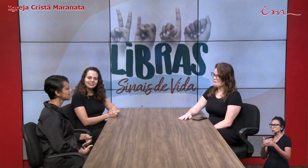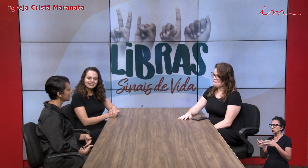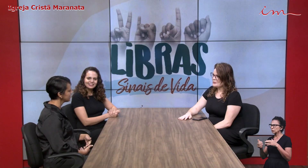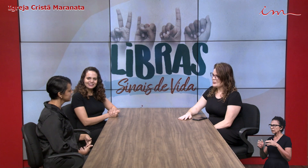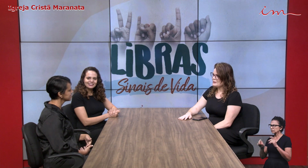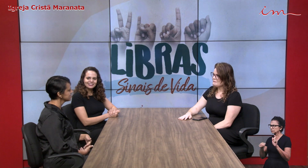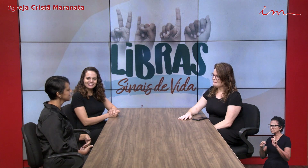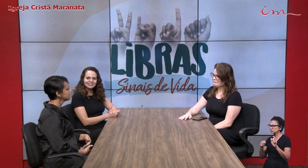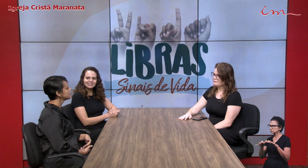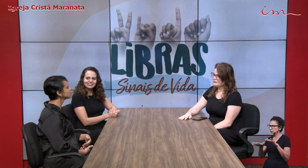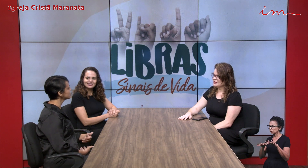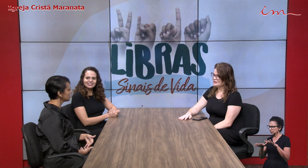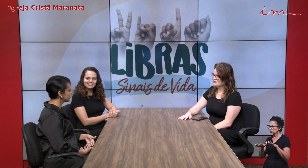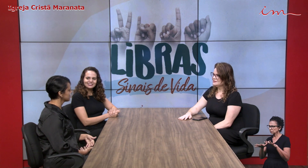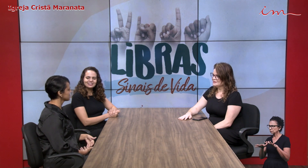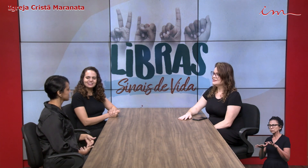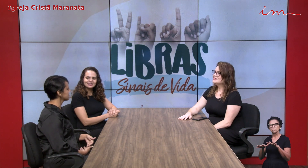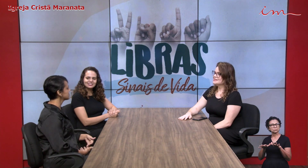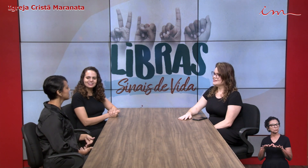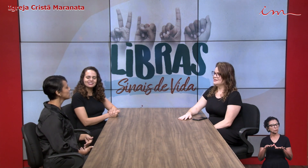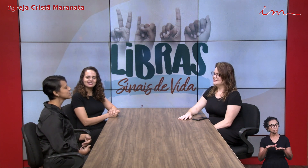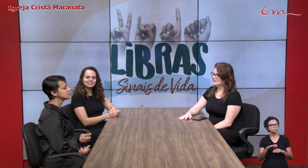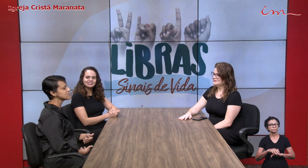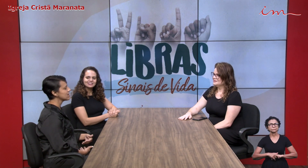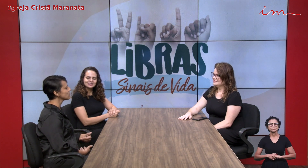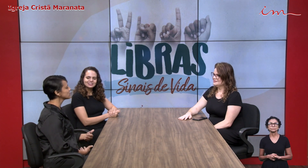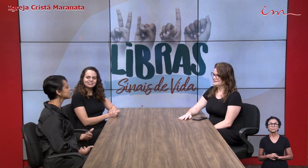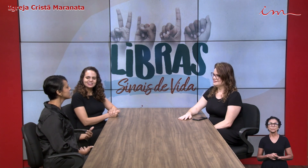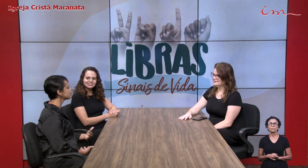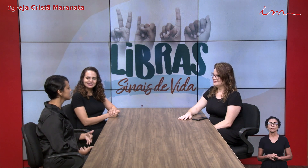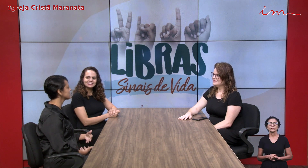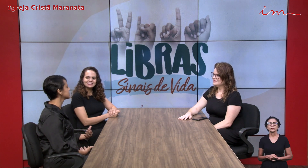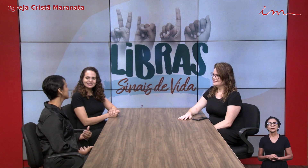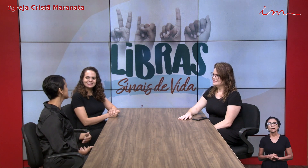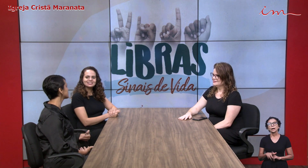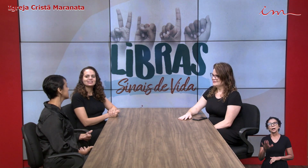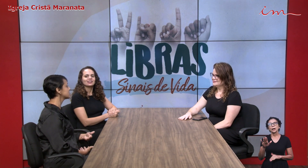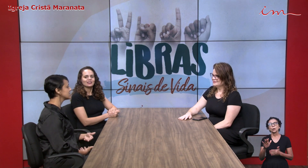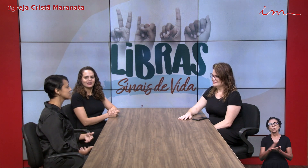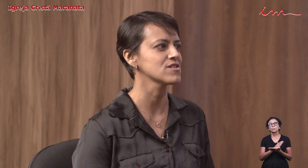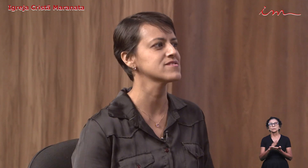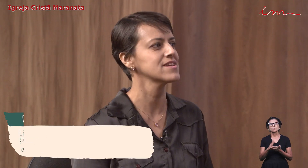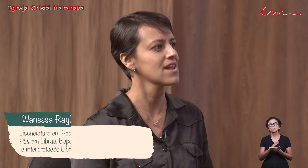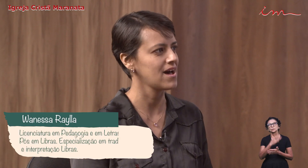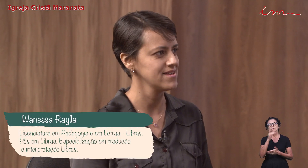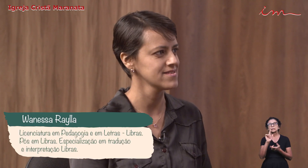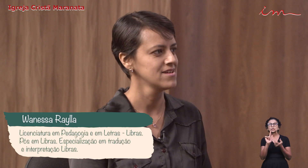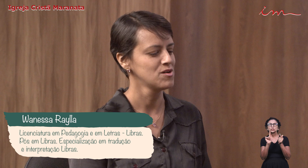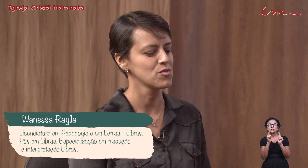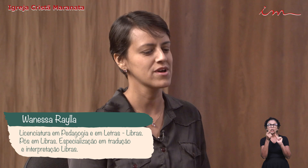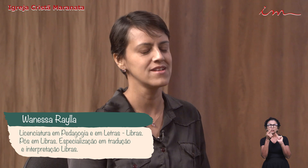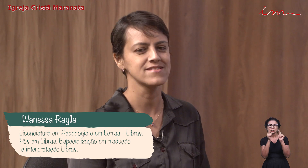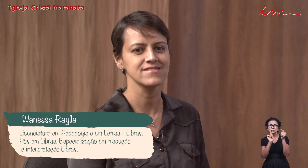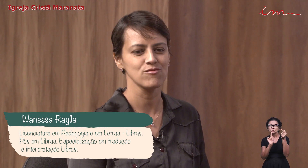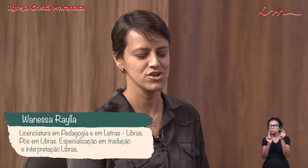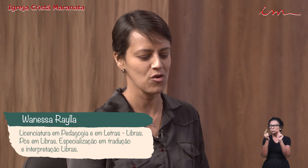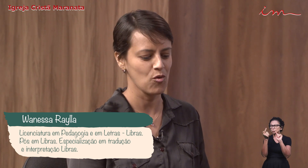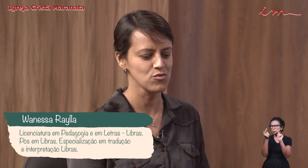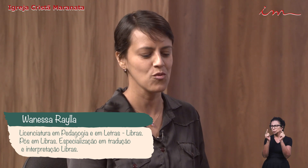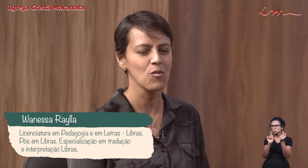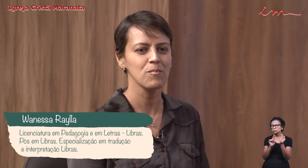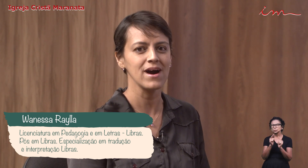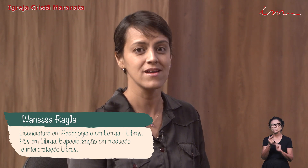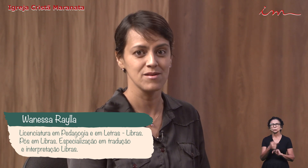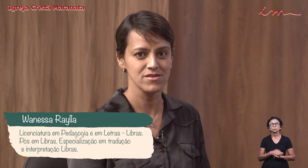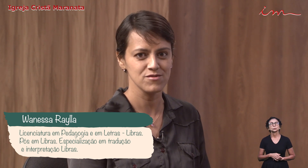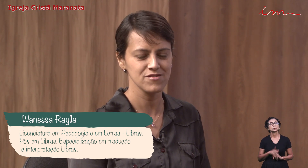os sinais dos gestos. Então, muita gente fala os gestinhos, não são gestinhos, são sinais, porque eles estão de